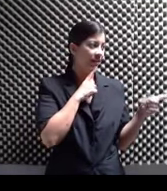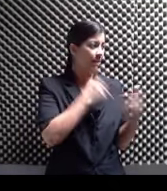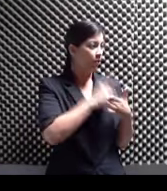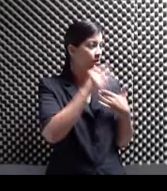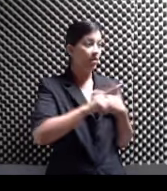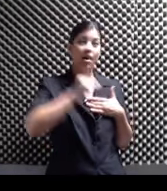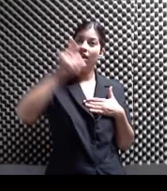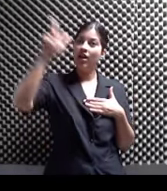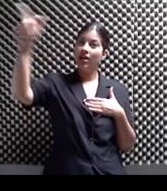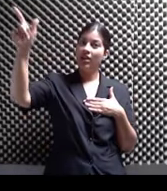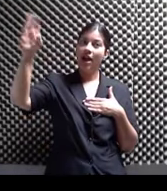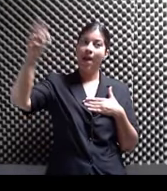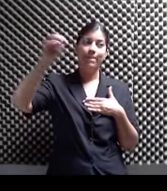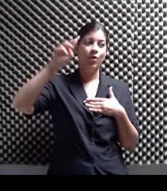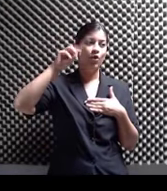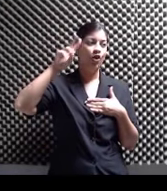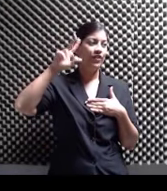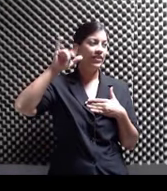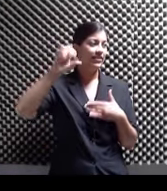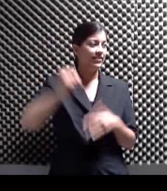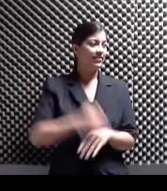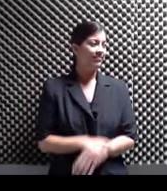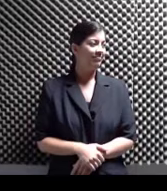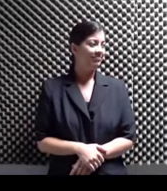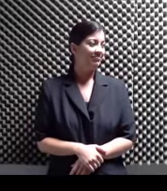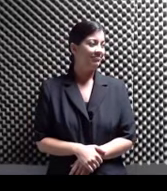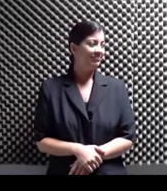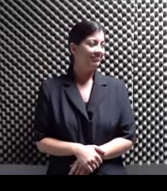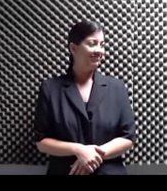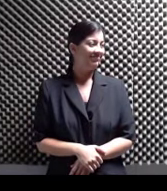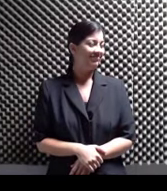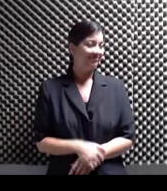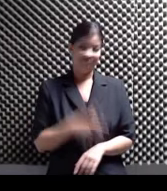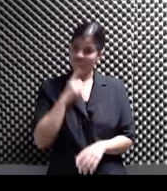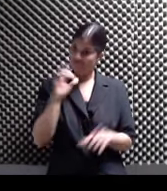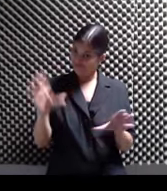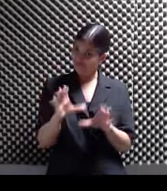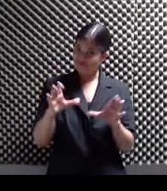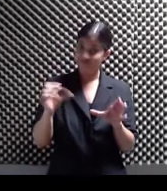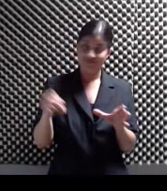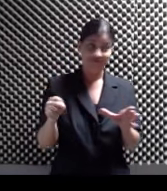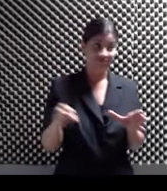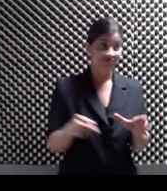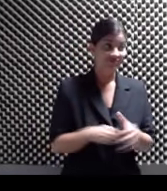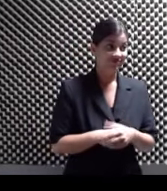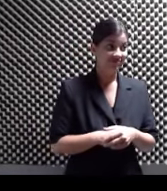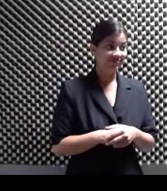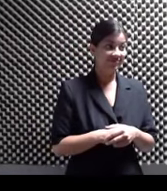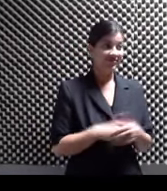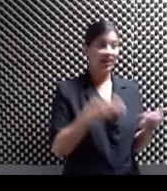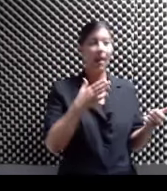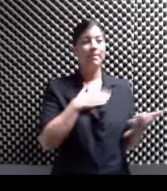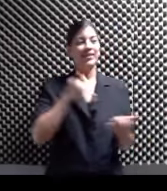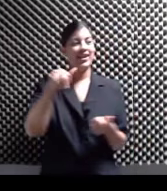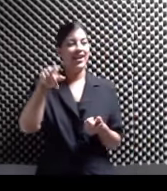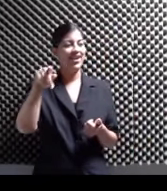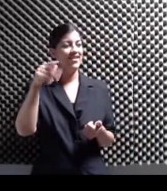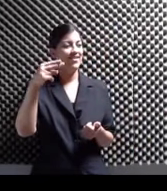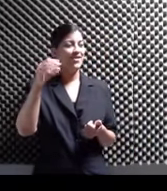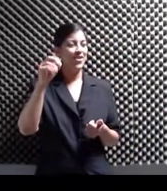¿Qué se atreve? Se puede, sí. Eso me gusta. Pues claro. Conectamos tu iPhone de AT&T. Mira, yo me llevo mi iPhone tiene